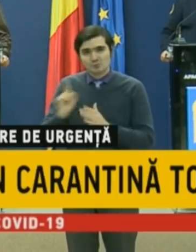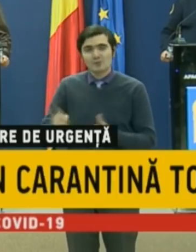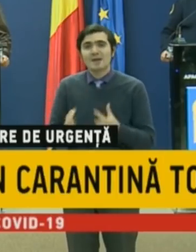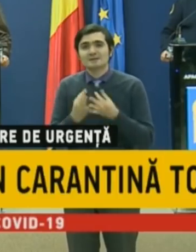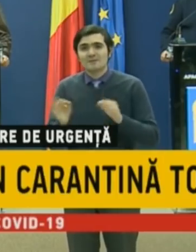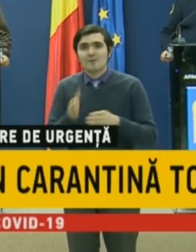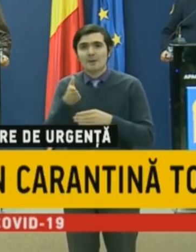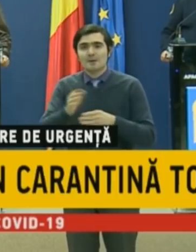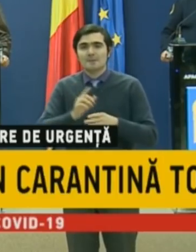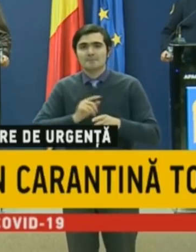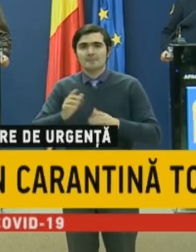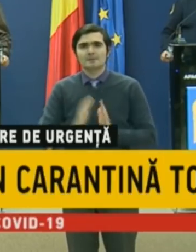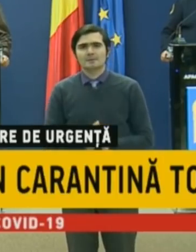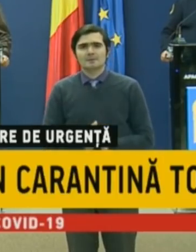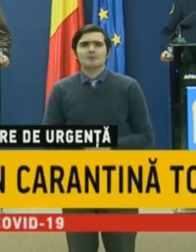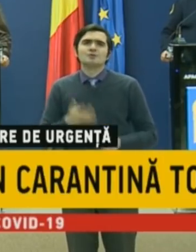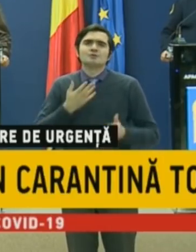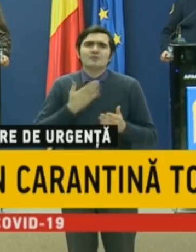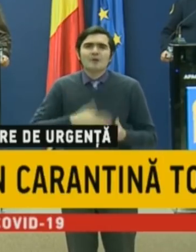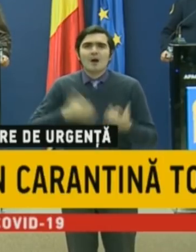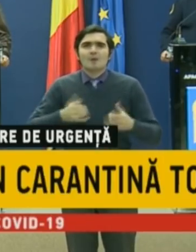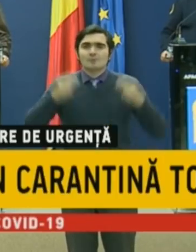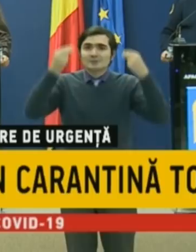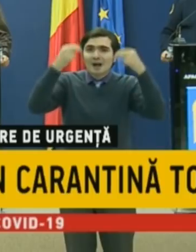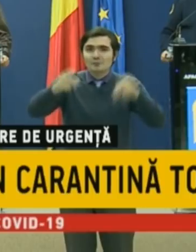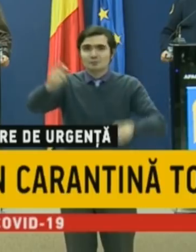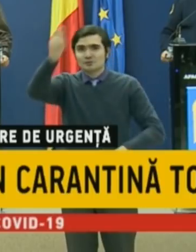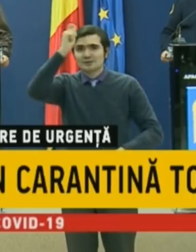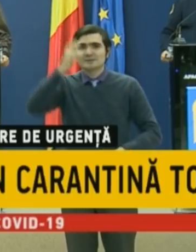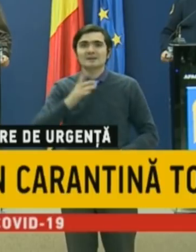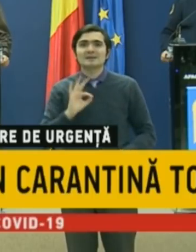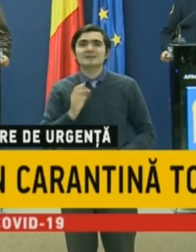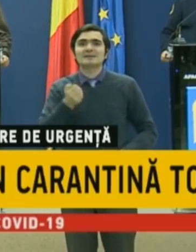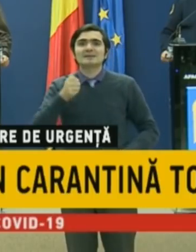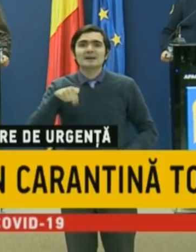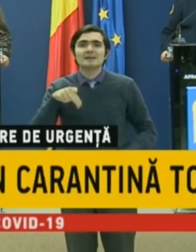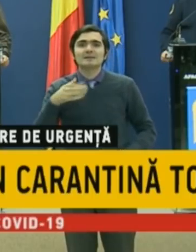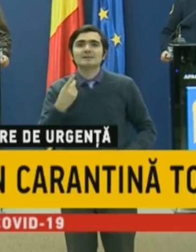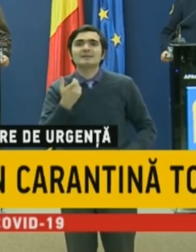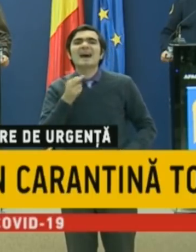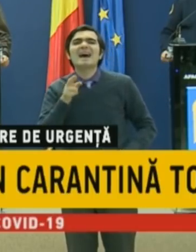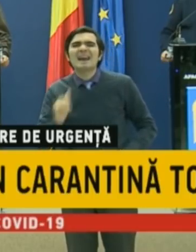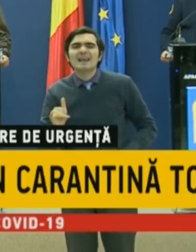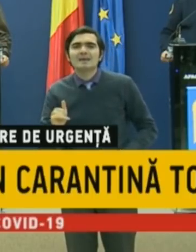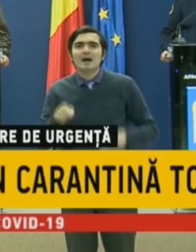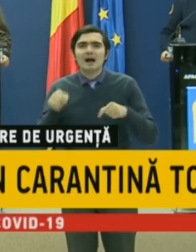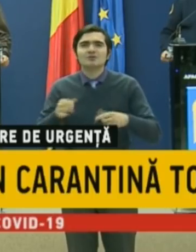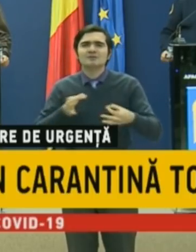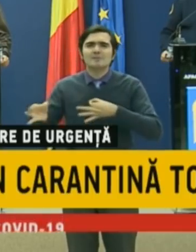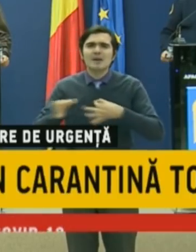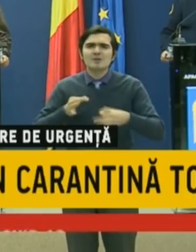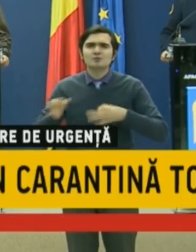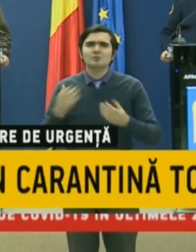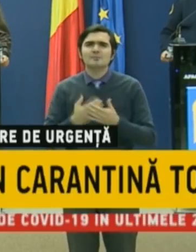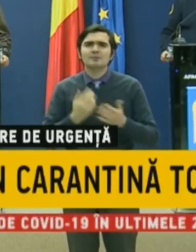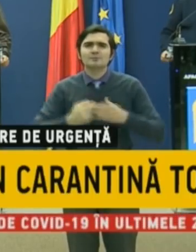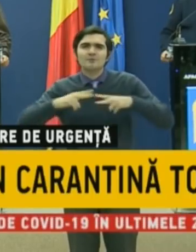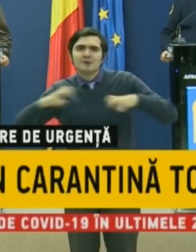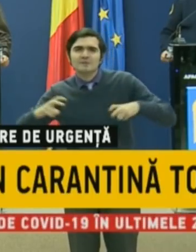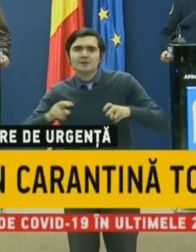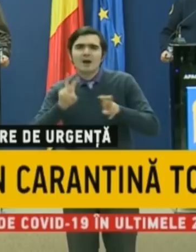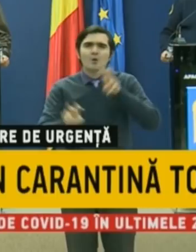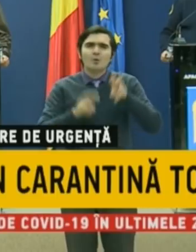Vreau să anunț cetățenii din Țăndărei că măsurile de verificare, control și acces înspre și dinspre